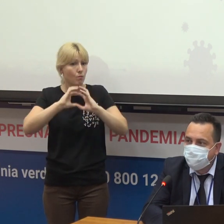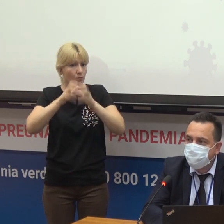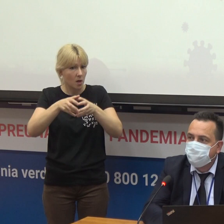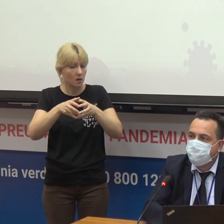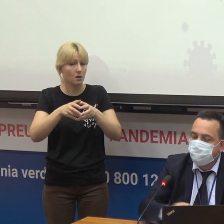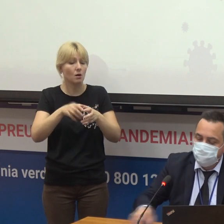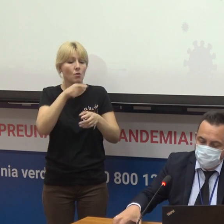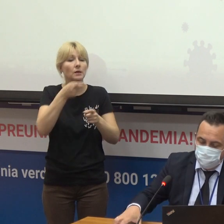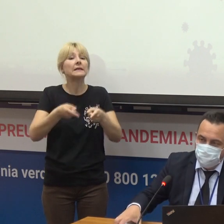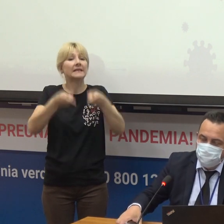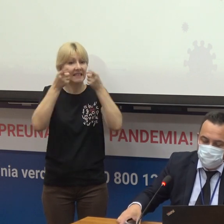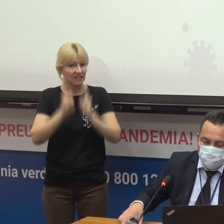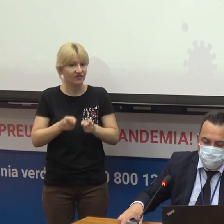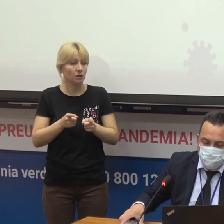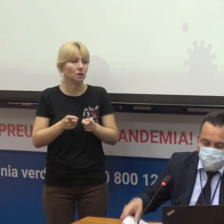vaccinare